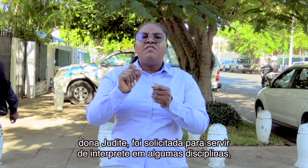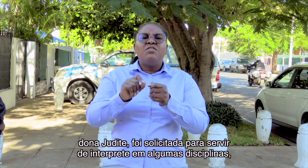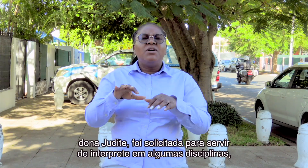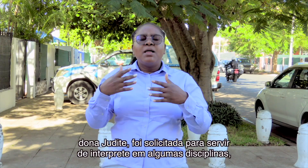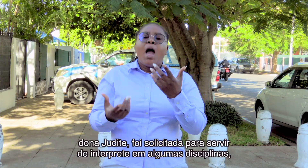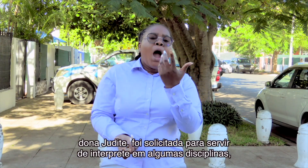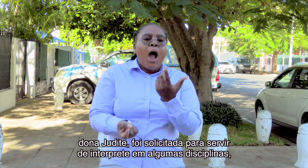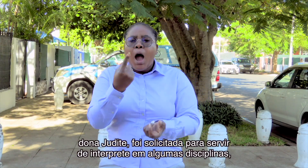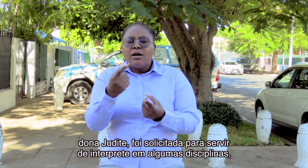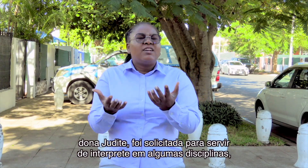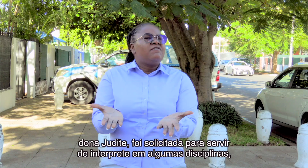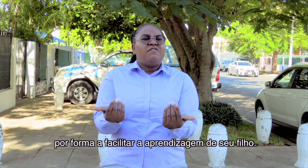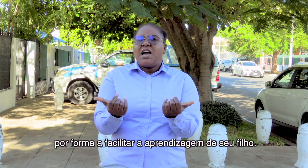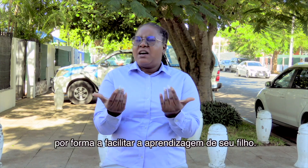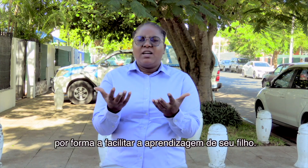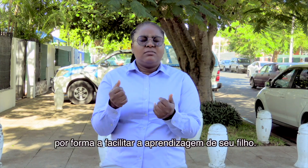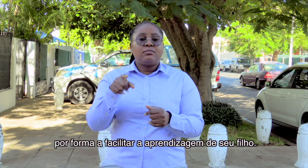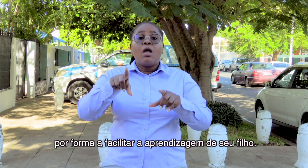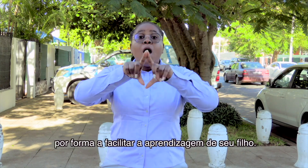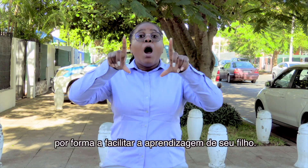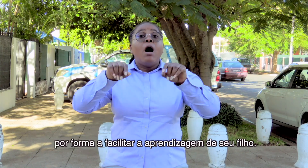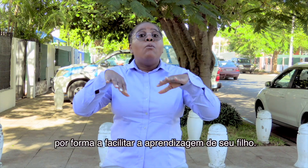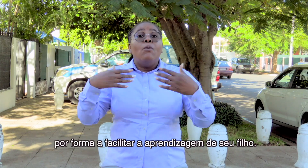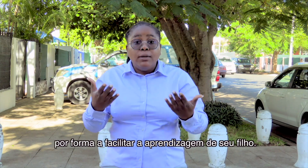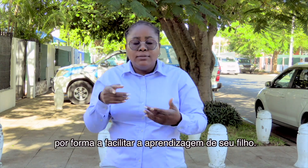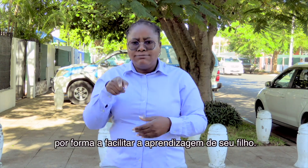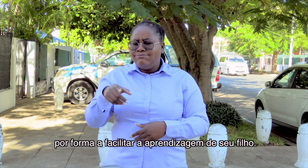em algumas disciplinas, por forma a facilitar a aprendizagem do seu filho.